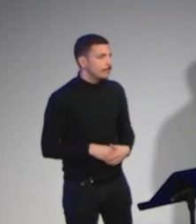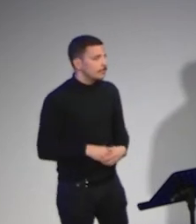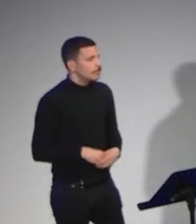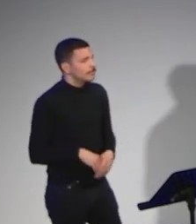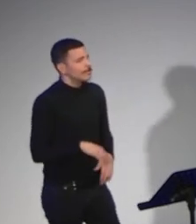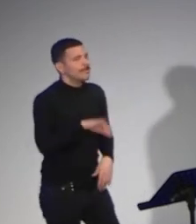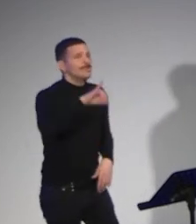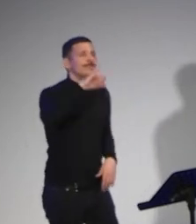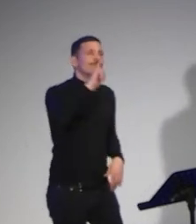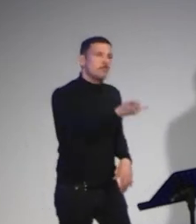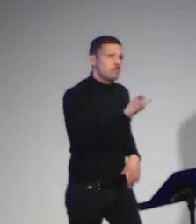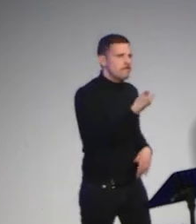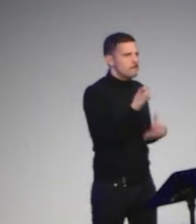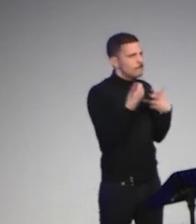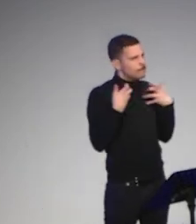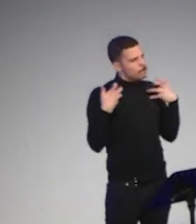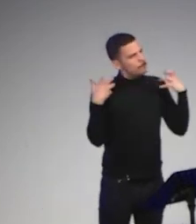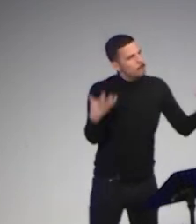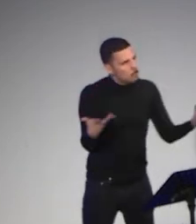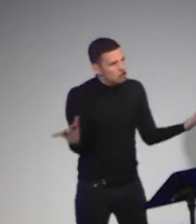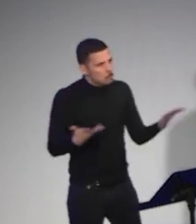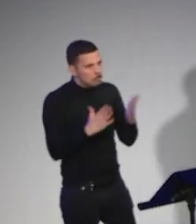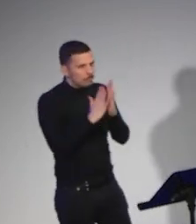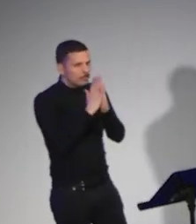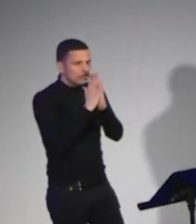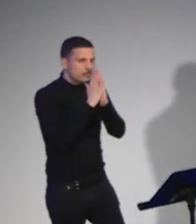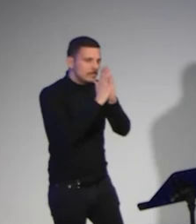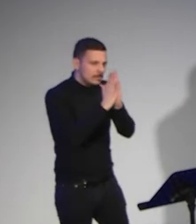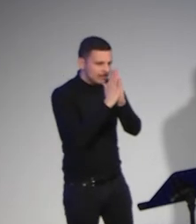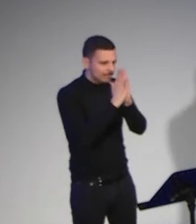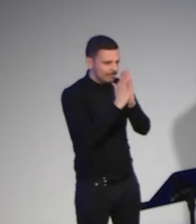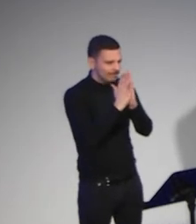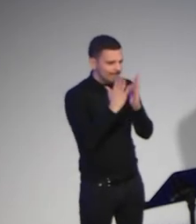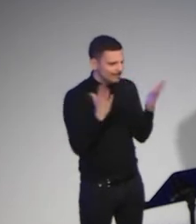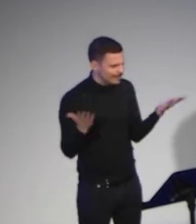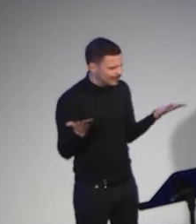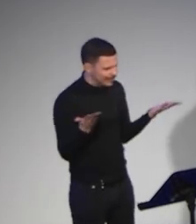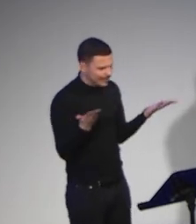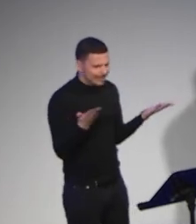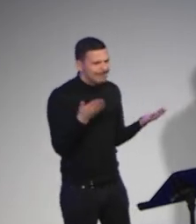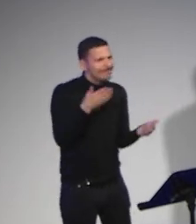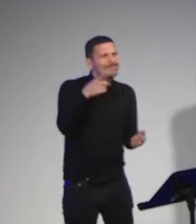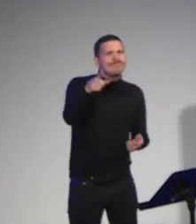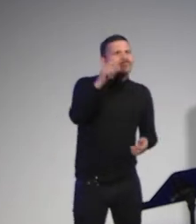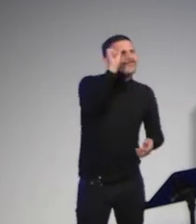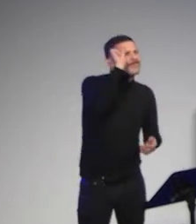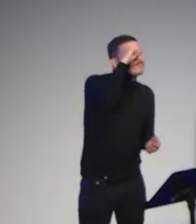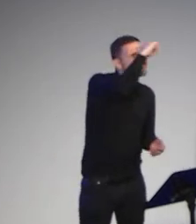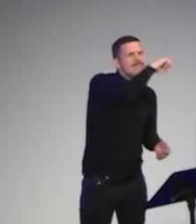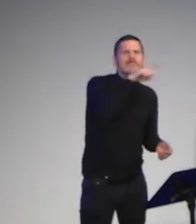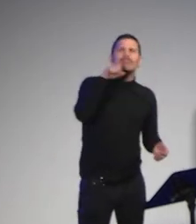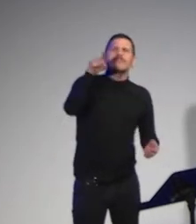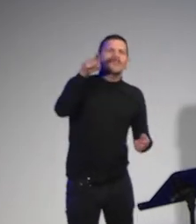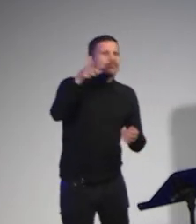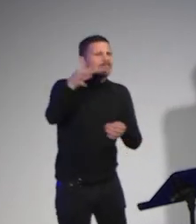rien, mais quelquefois, une fois, un seul jour, une seule fois au moins, il aurait voulu que ses mains